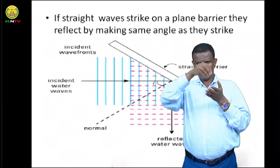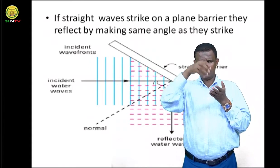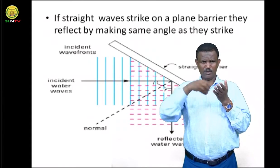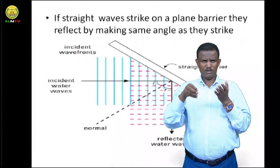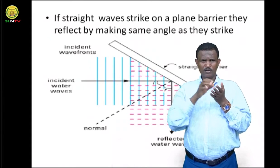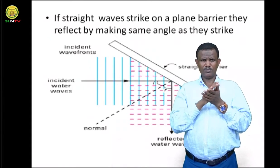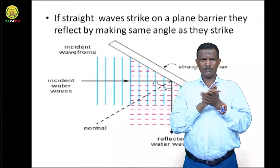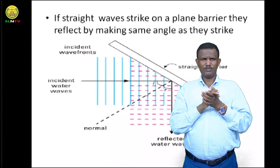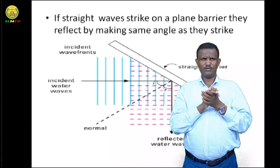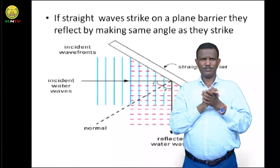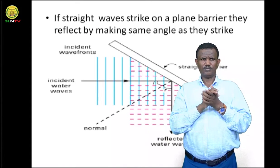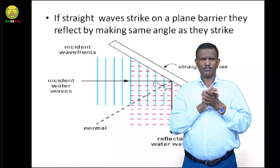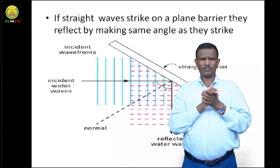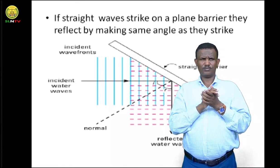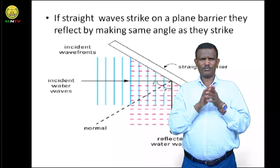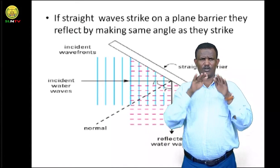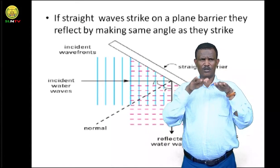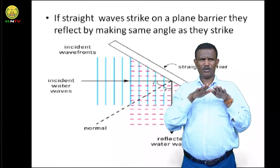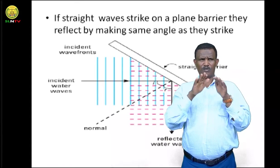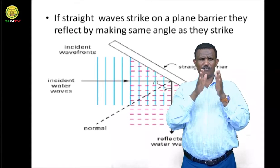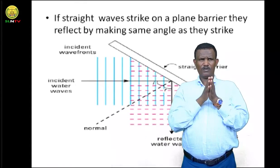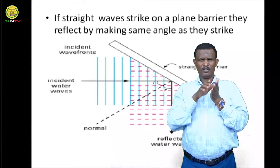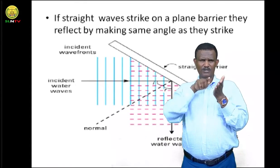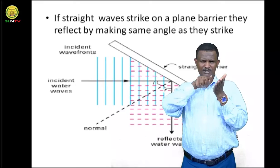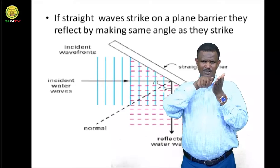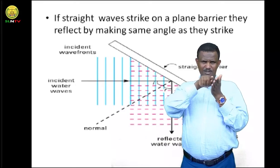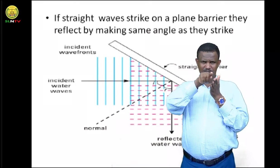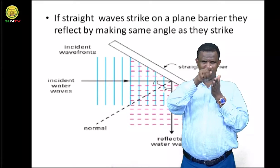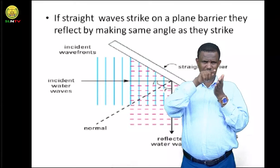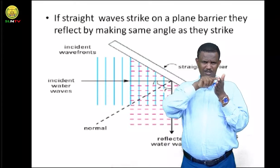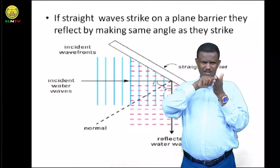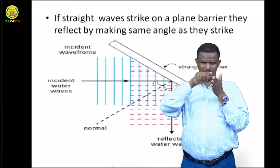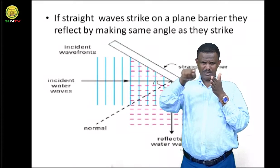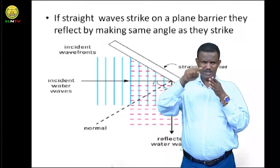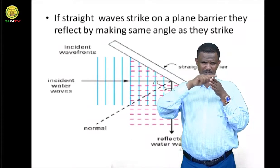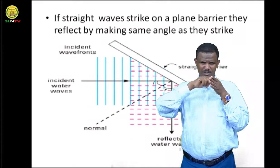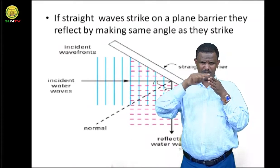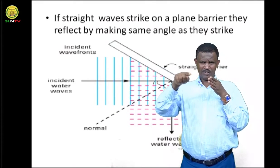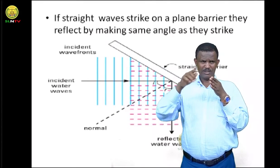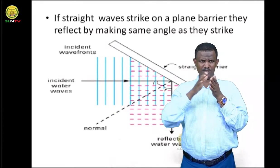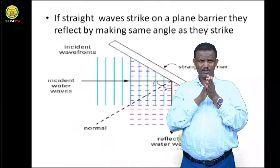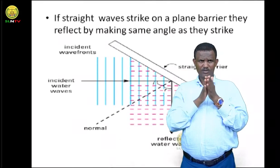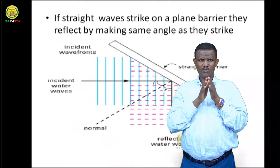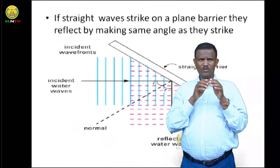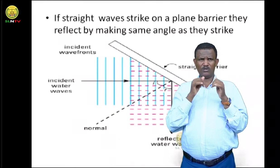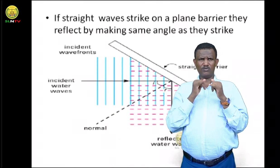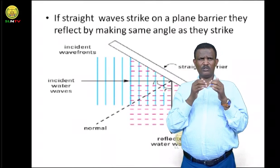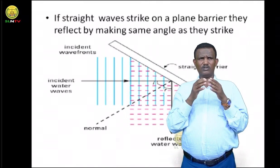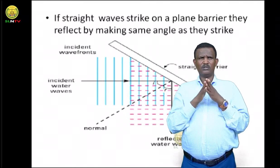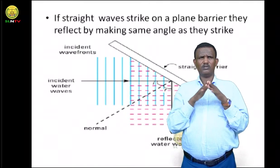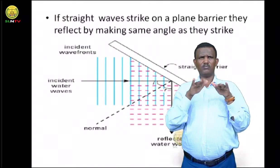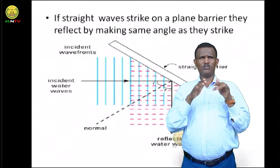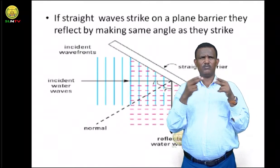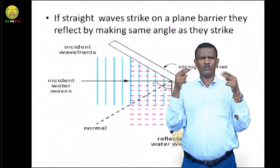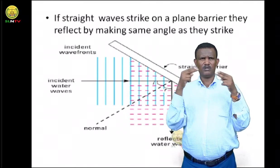leenahay haddii wave if a straight wave on a streak is on a plane barrier they reflected